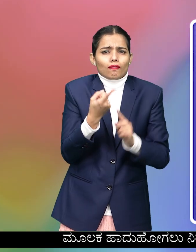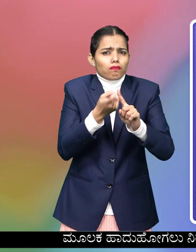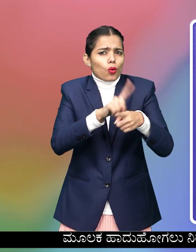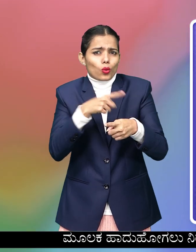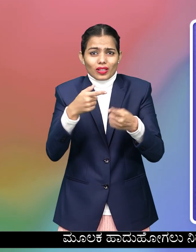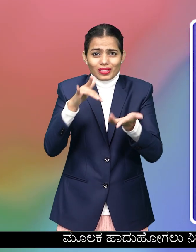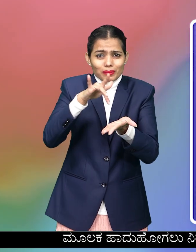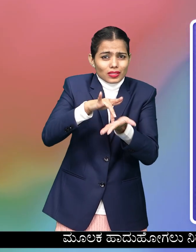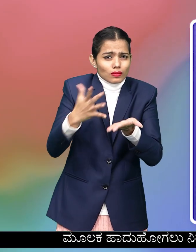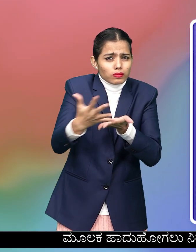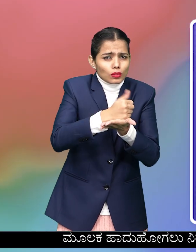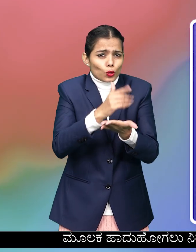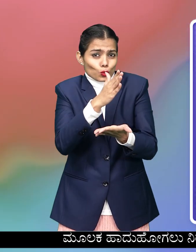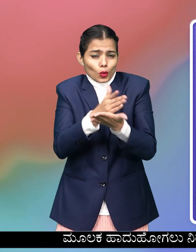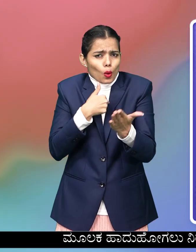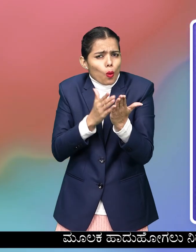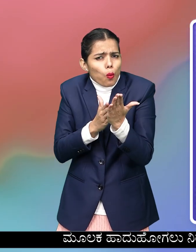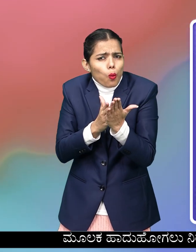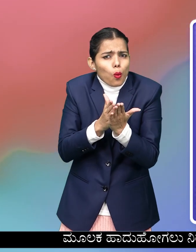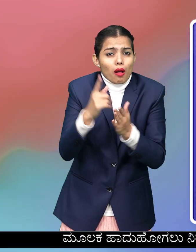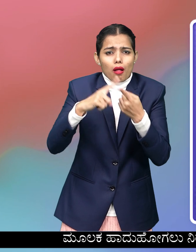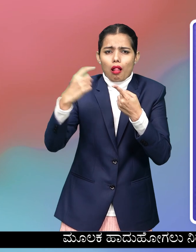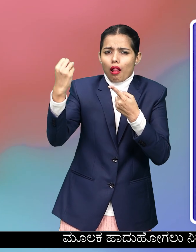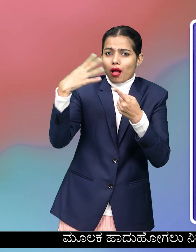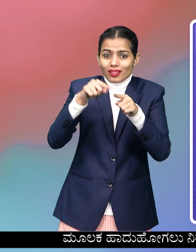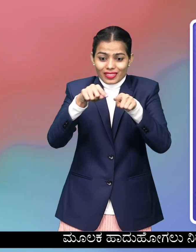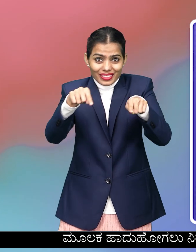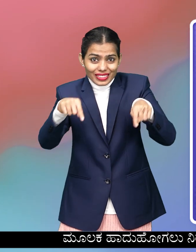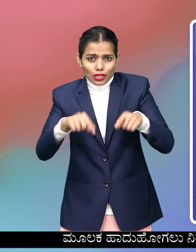ನಿರಂತರ ಮತ್ತು ಮುಚ್ಚಿದ ಮಾರ್ಗವನ್ನು ರೂಪಿಸುತ್ತದೆ.